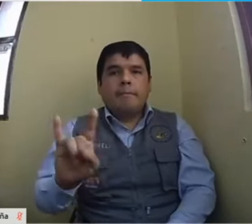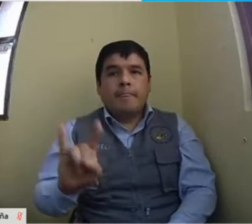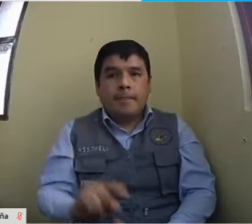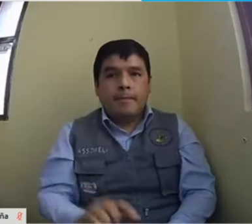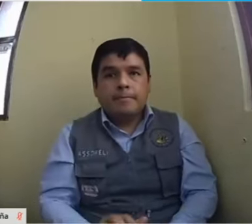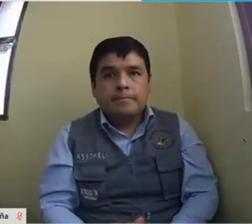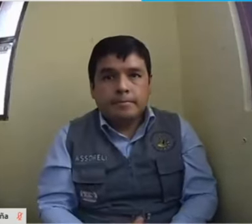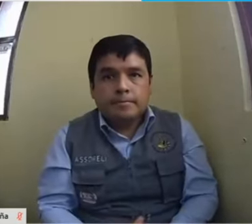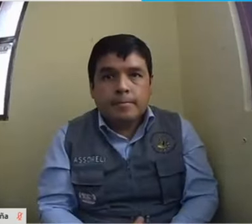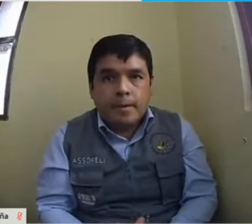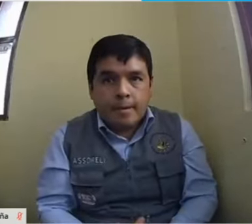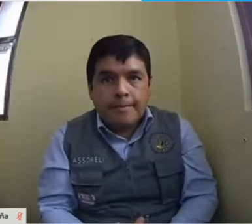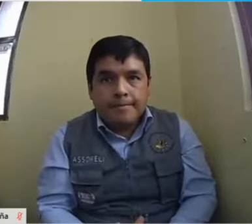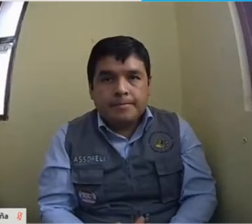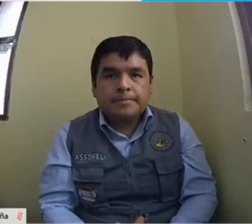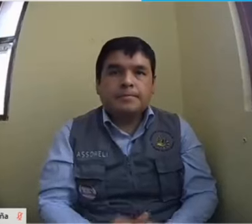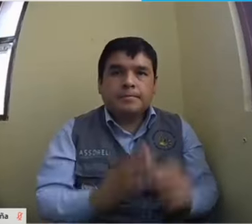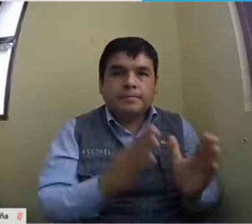y la palma hacia afuera.